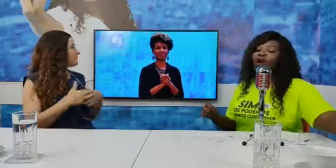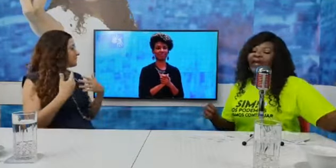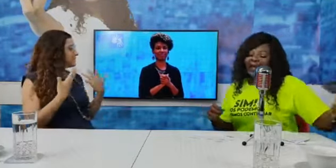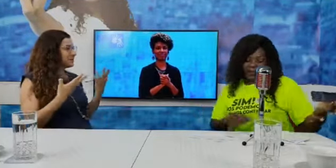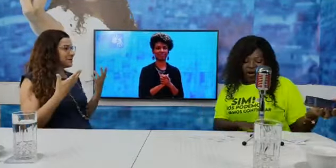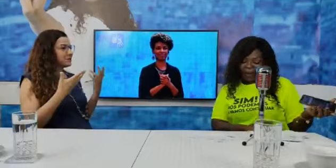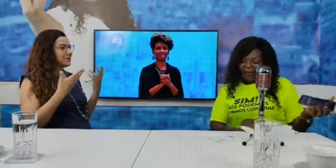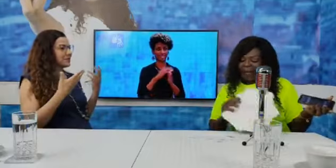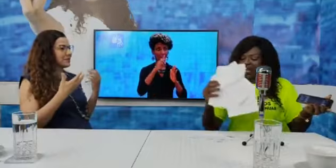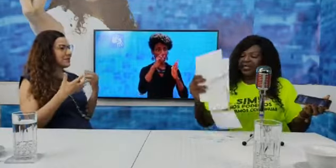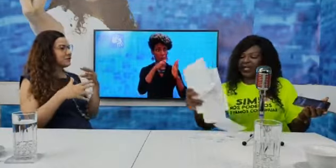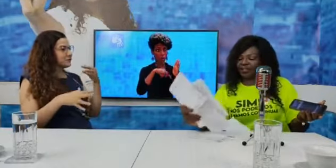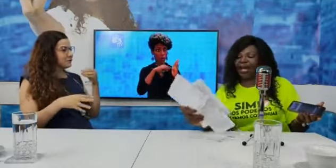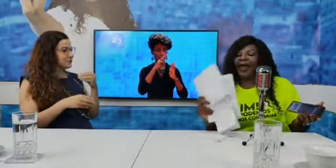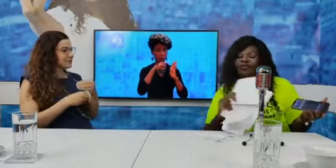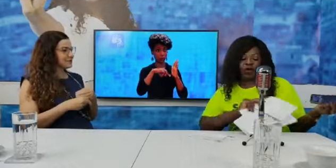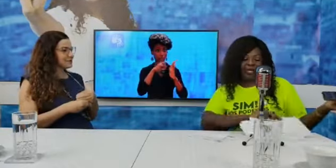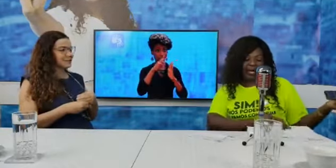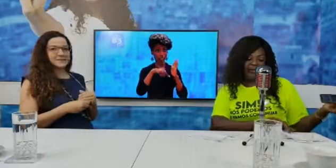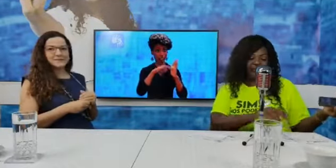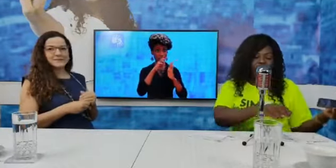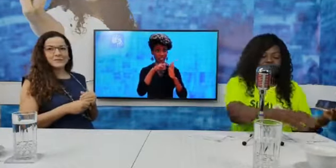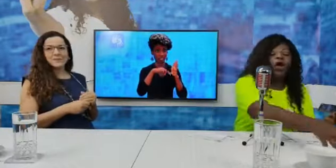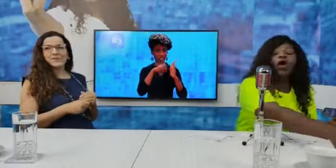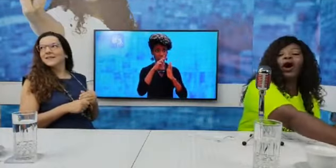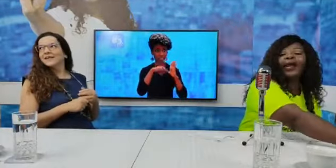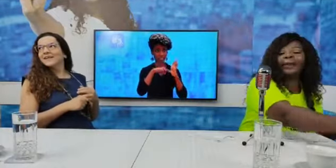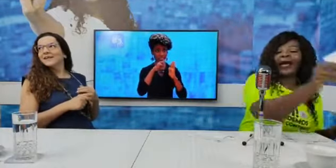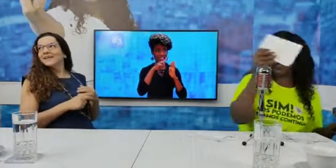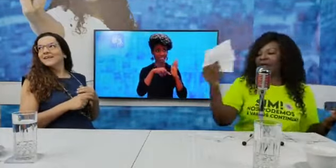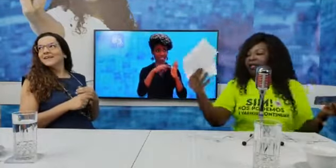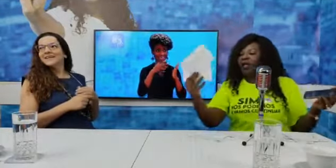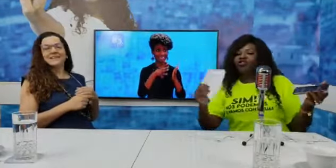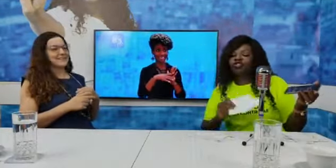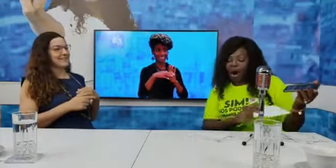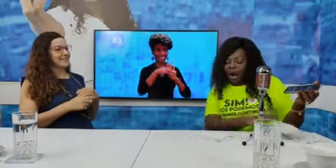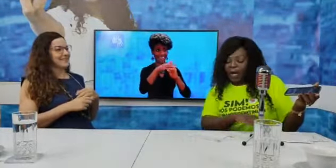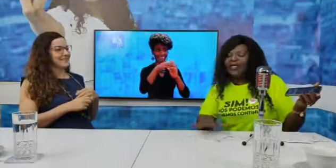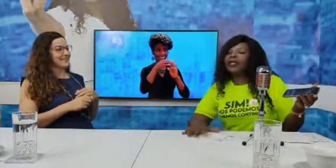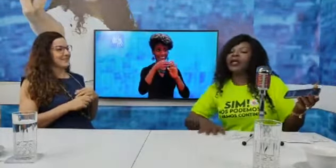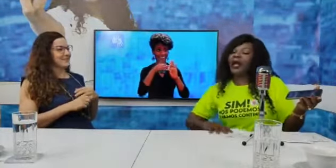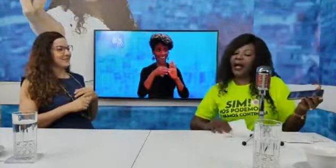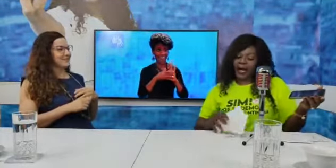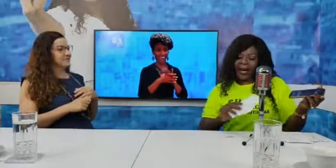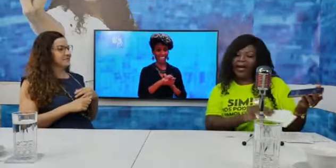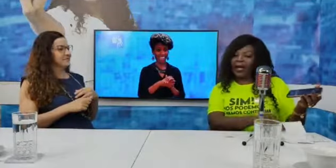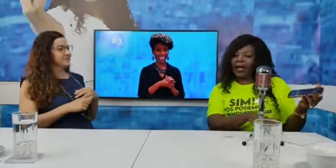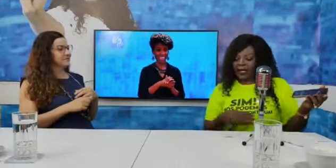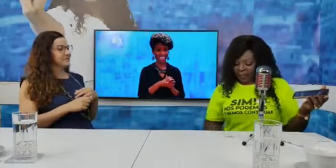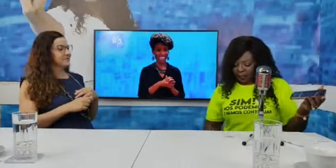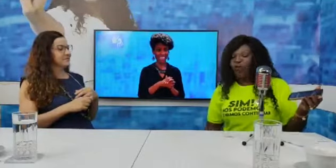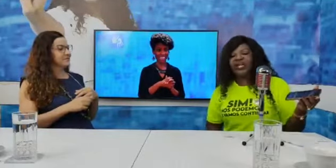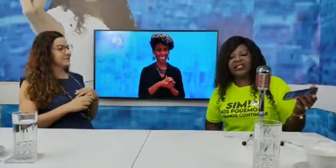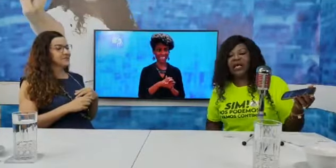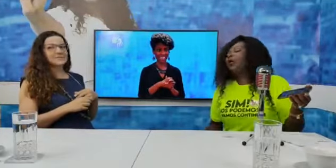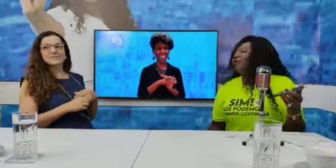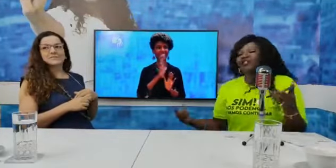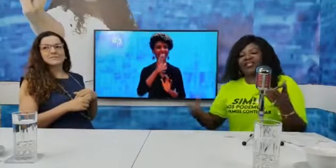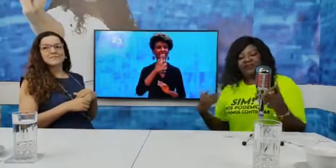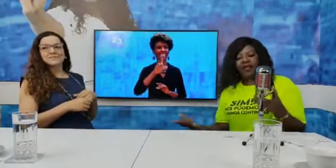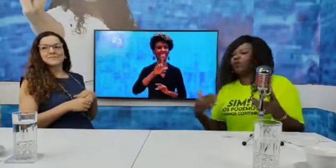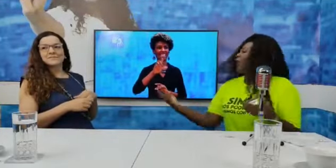eu vou ler aqui, ó, porque aqui a mesa está cheia de comentários, gente. Olha para aqui. Só que a